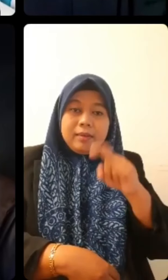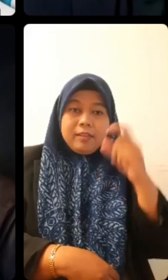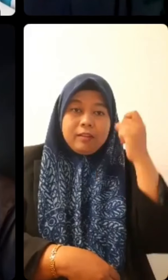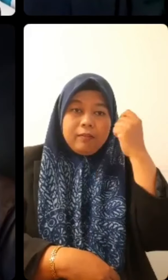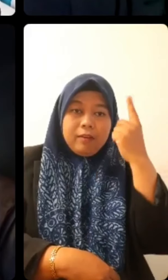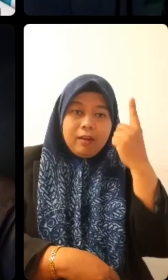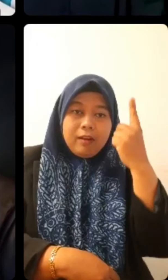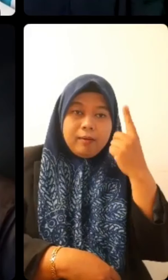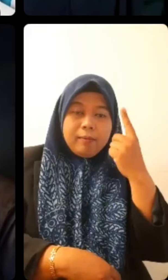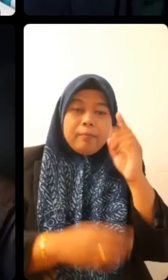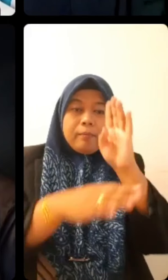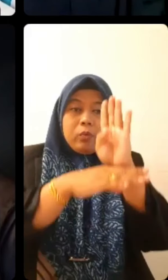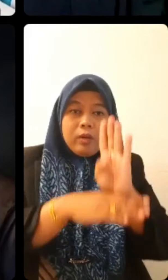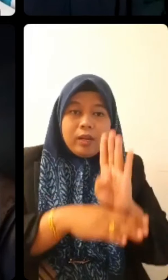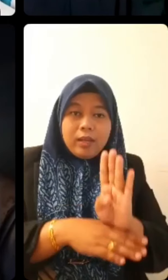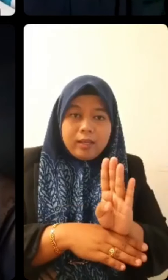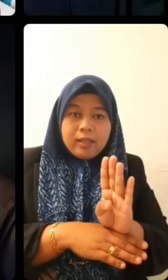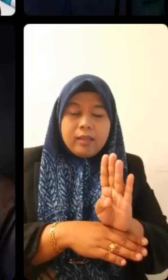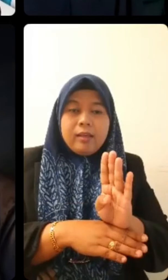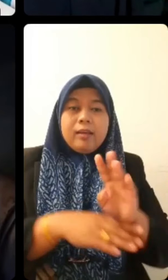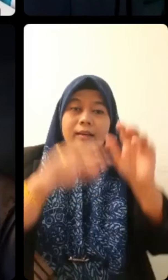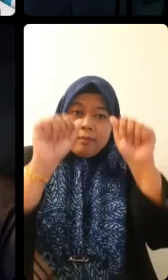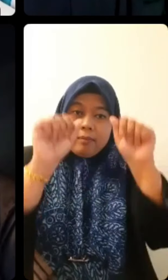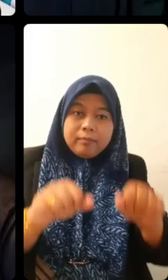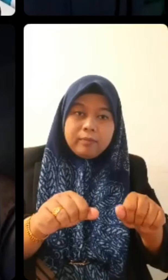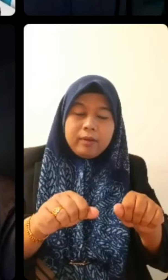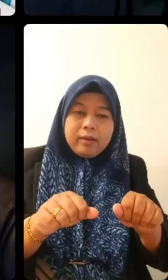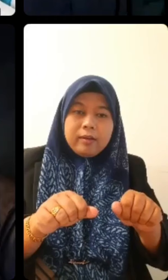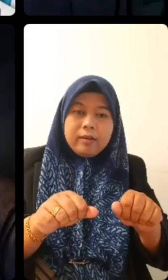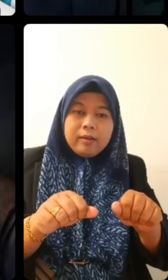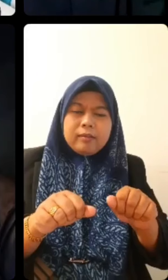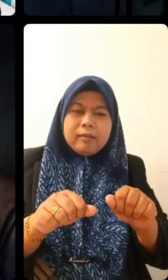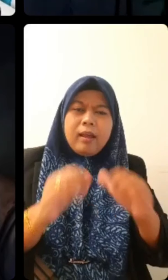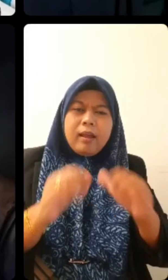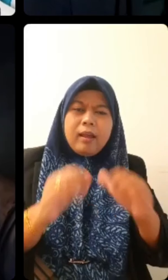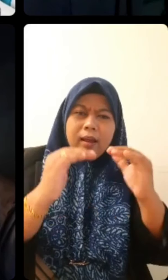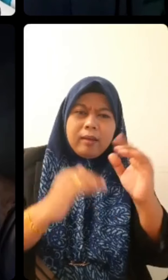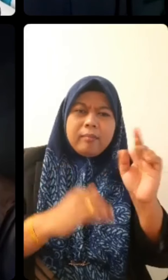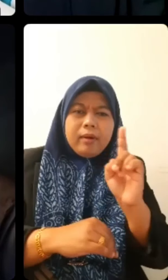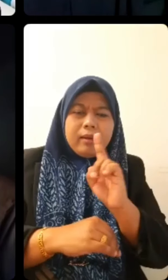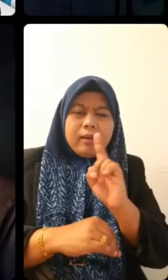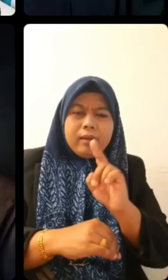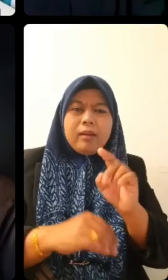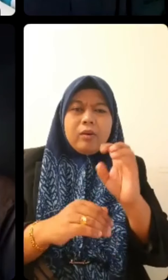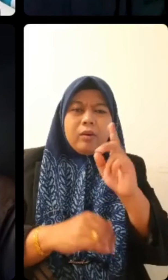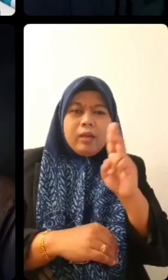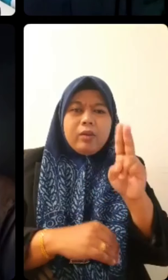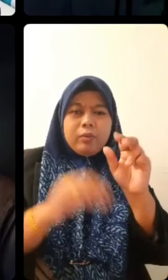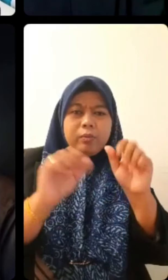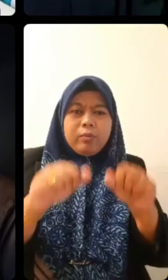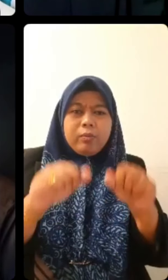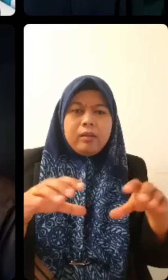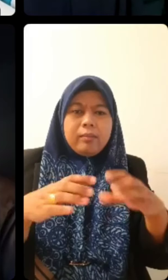mereka, kemampuan mereka, setakat mana mereka mampu untuk